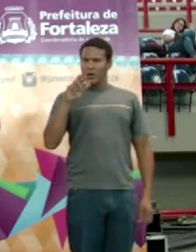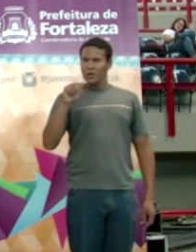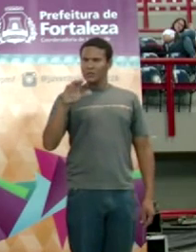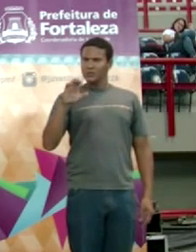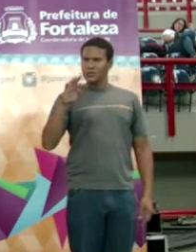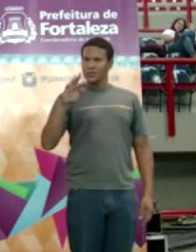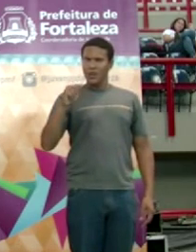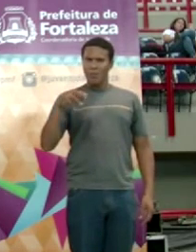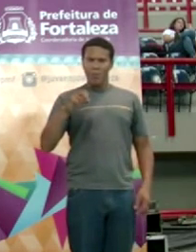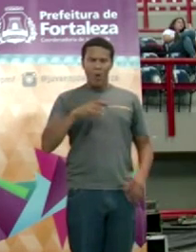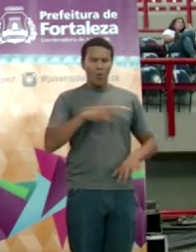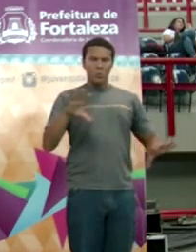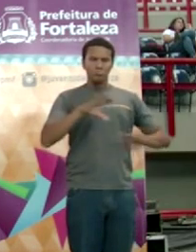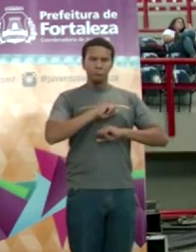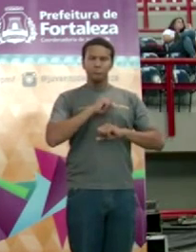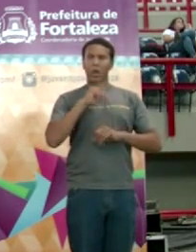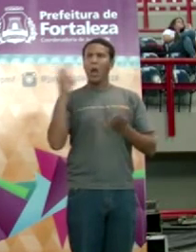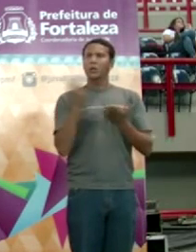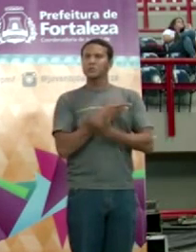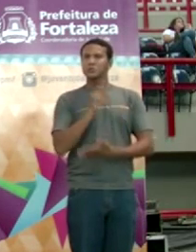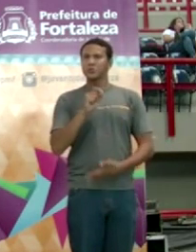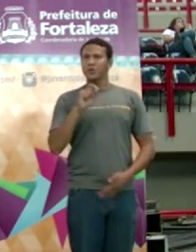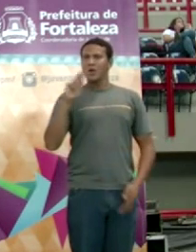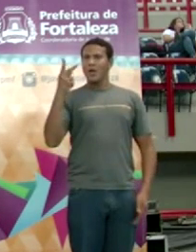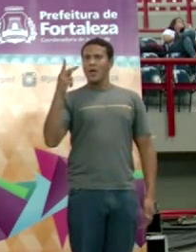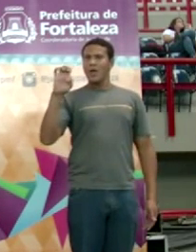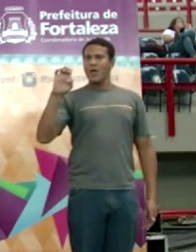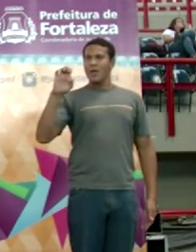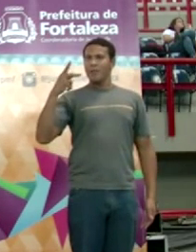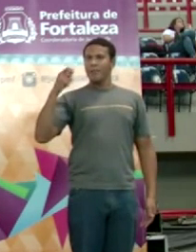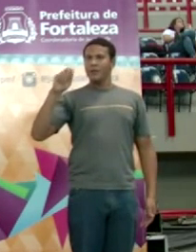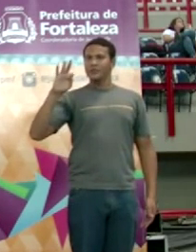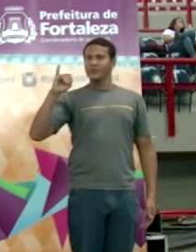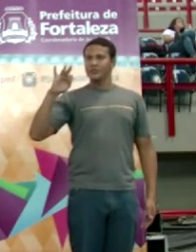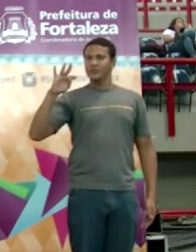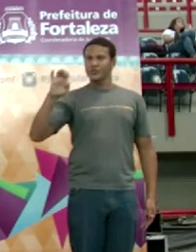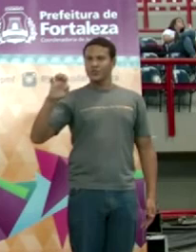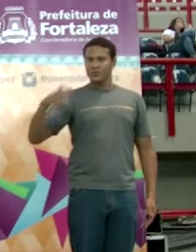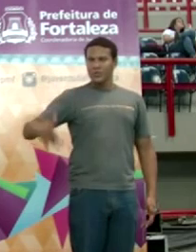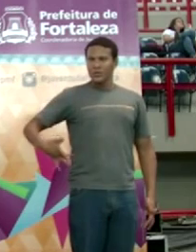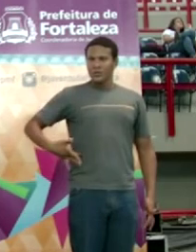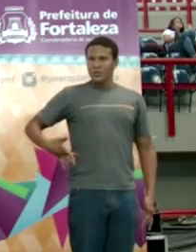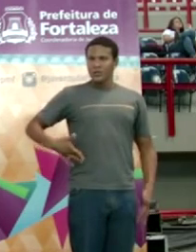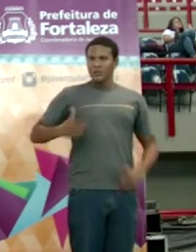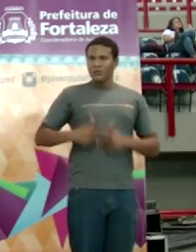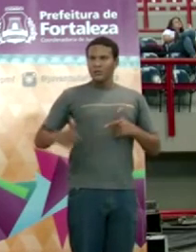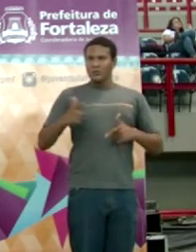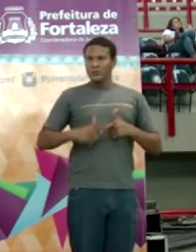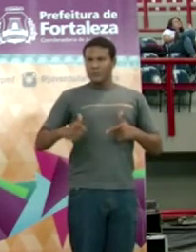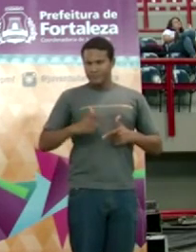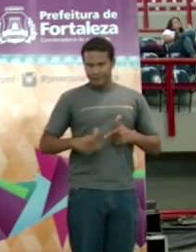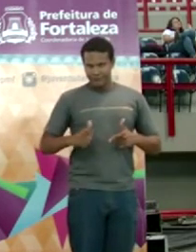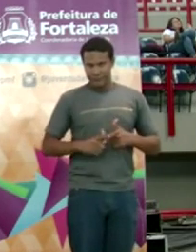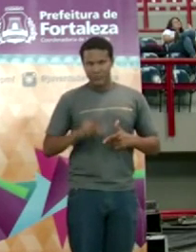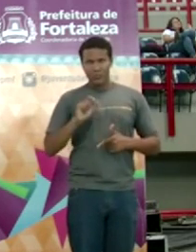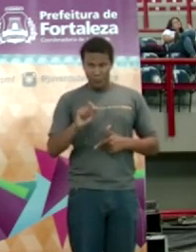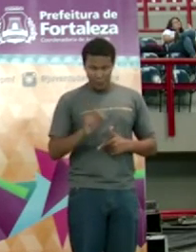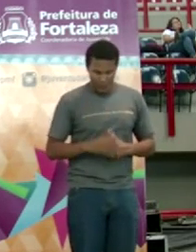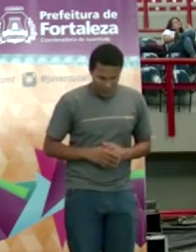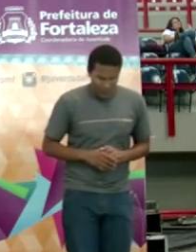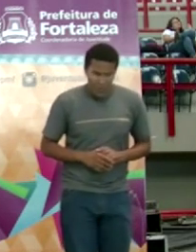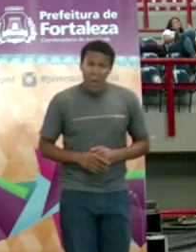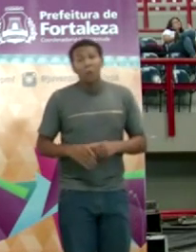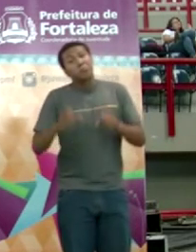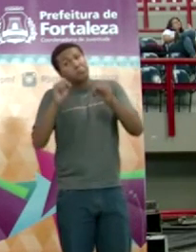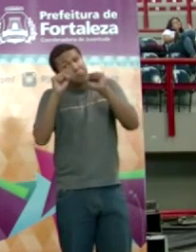teve hepatite. Isso pode acontecer? Pode, se você tomar o paracetamol